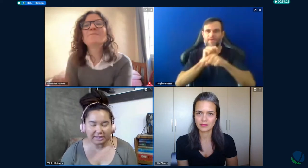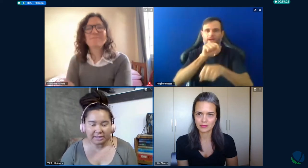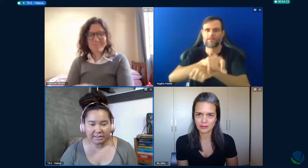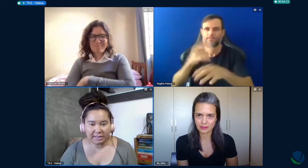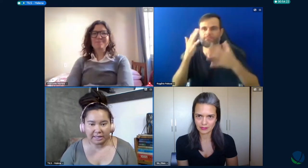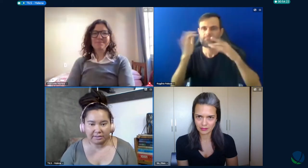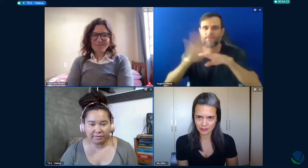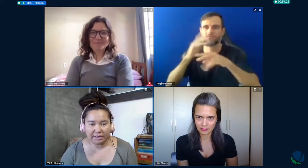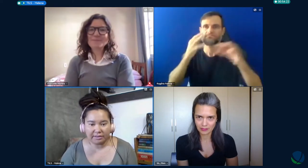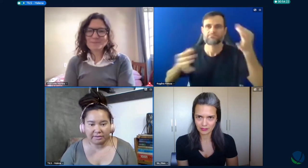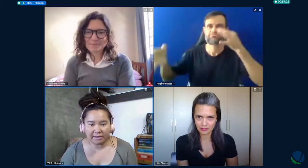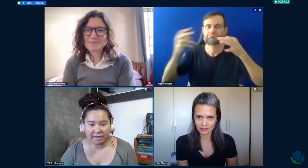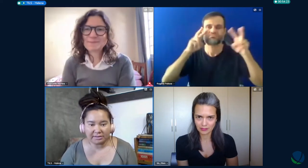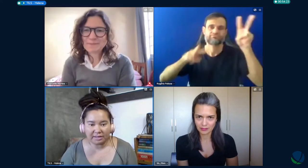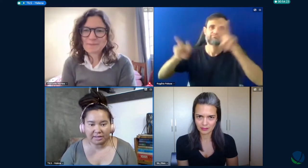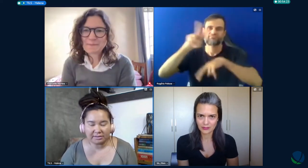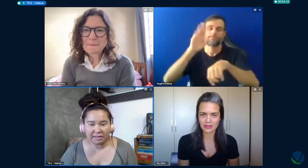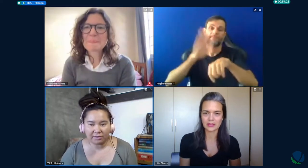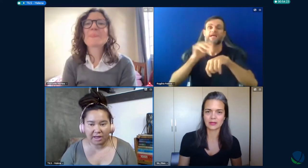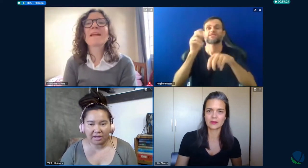passadas, né? Então, ele tem